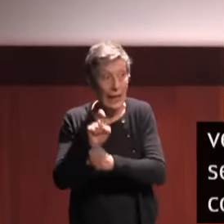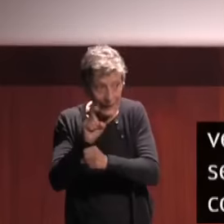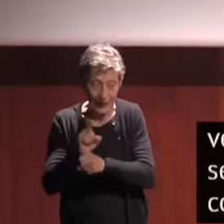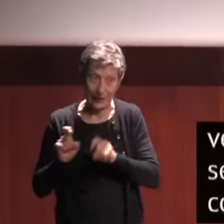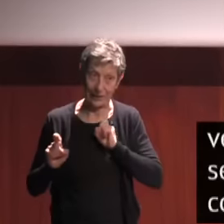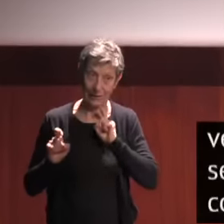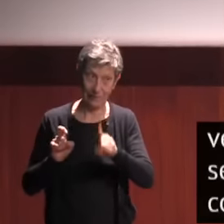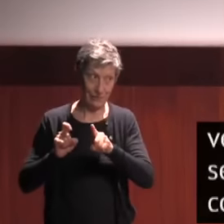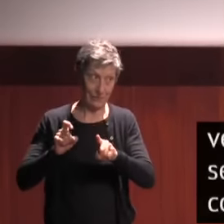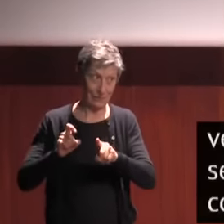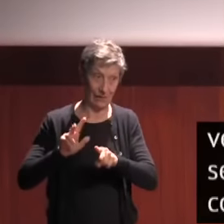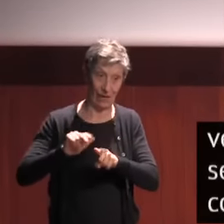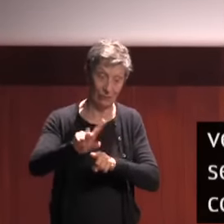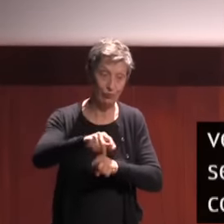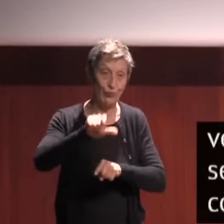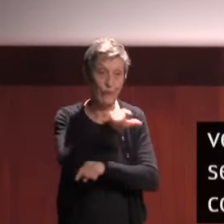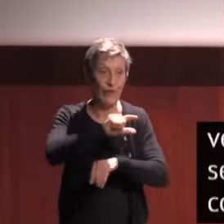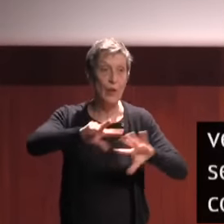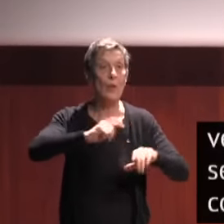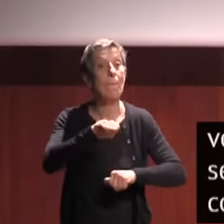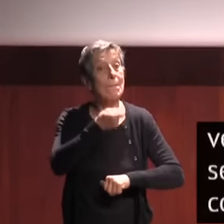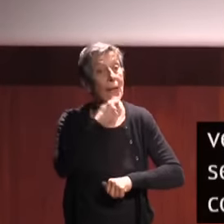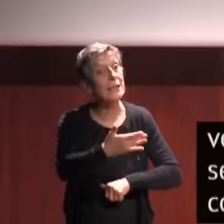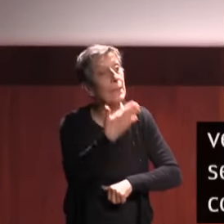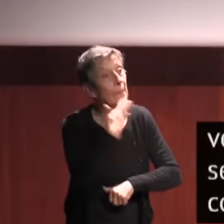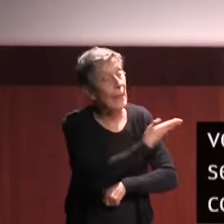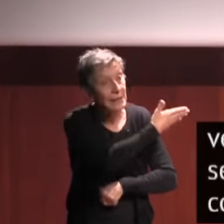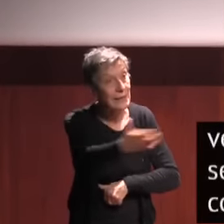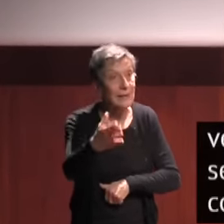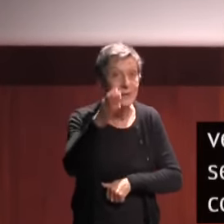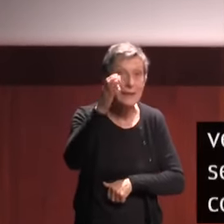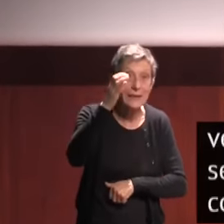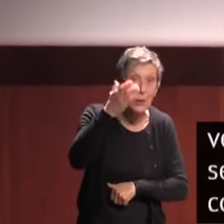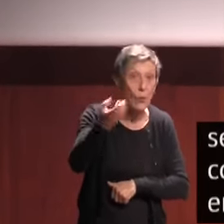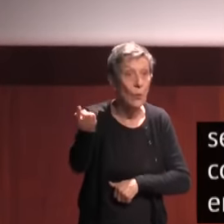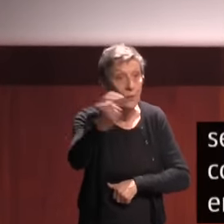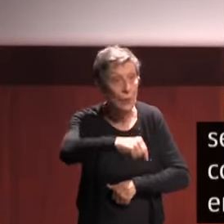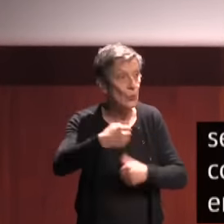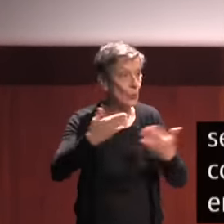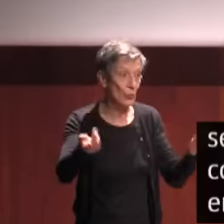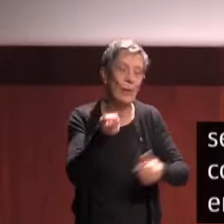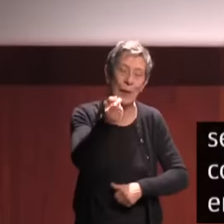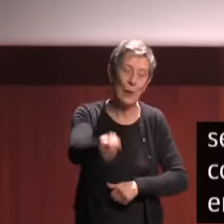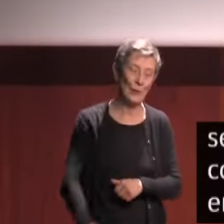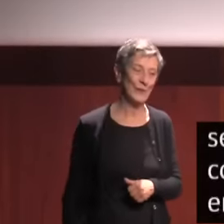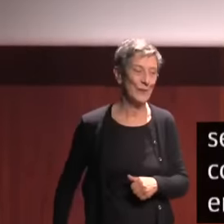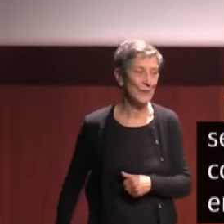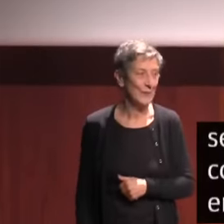28 mars. Voilà, merci encore à vous pour votre attention et à très bientôt.